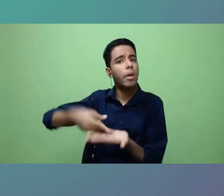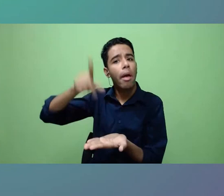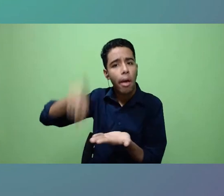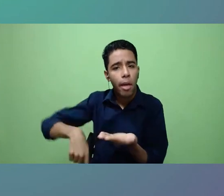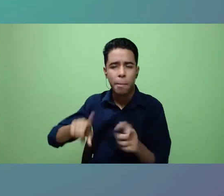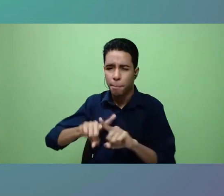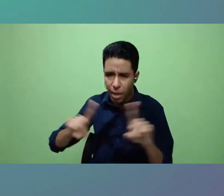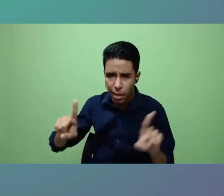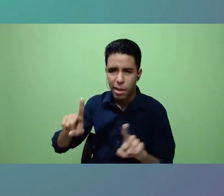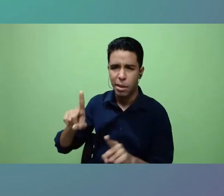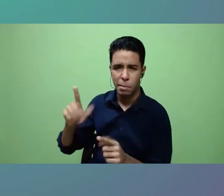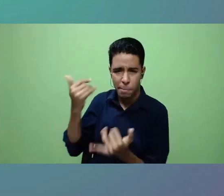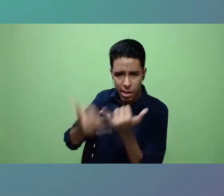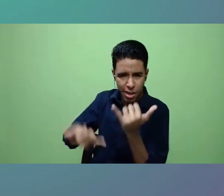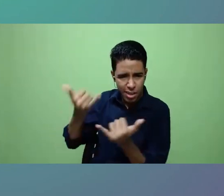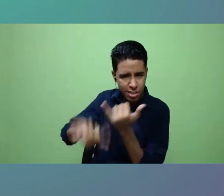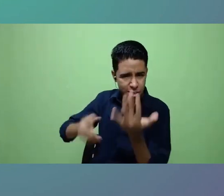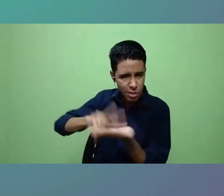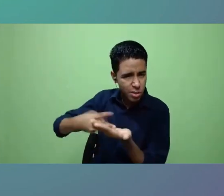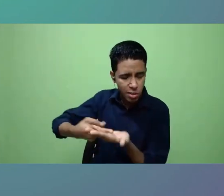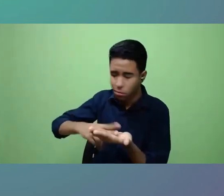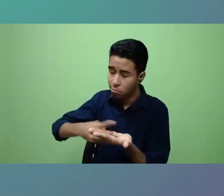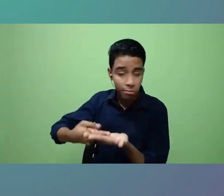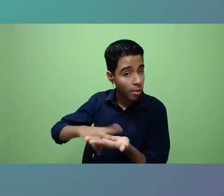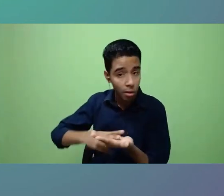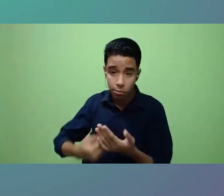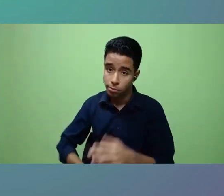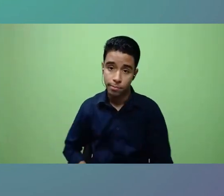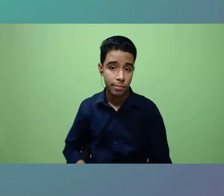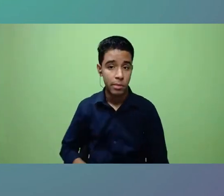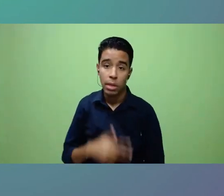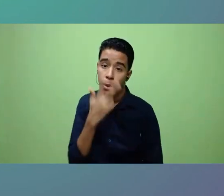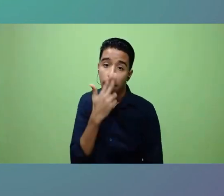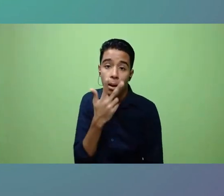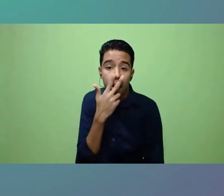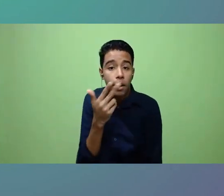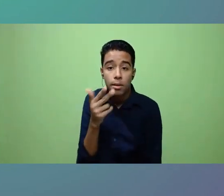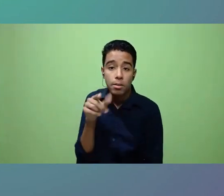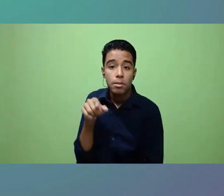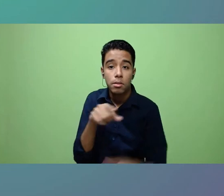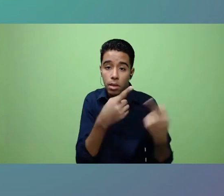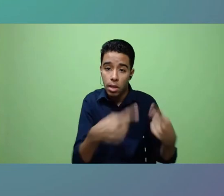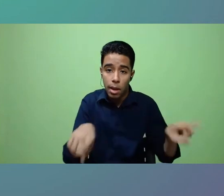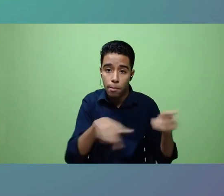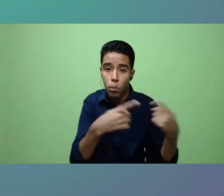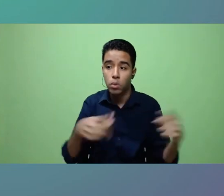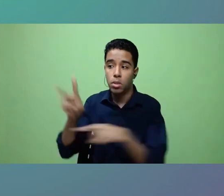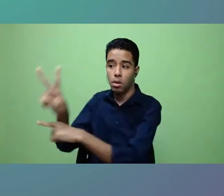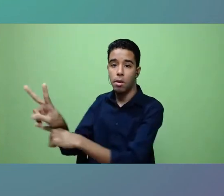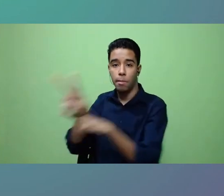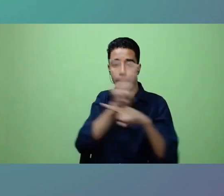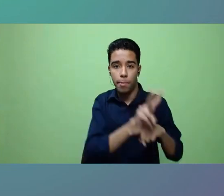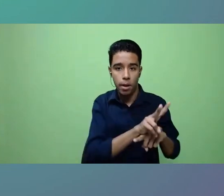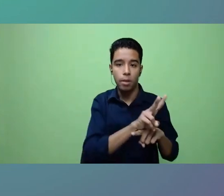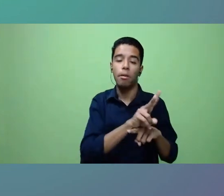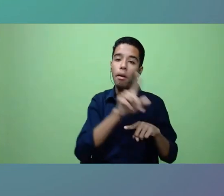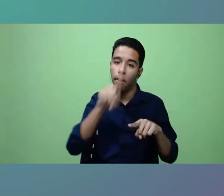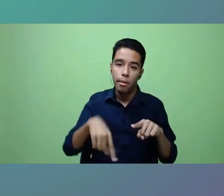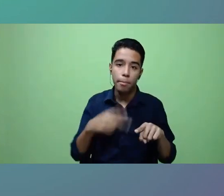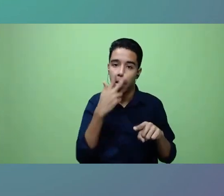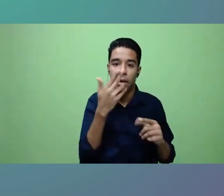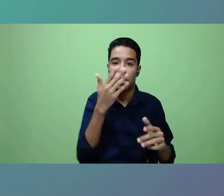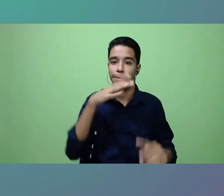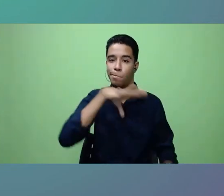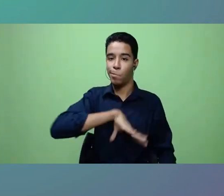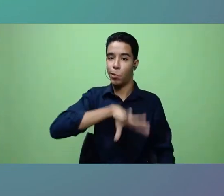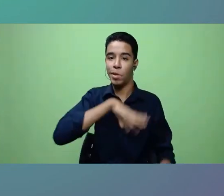que aquela parece que aquela música foi escrita em português. É incrível. Isso se chama apagamento da tradução.